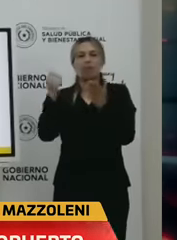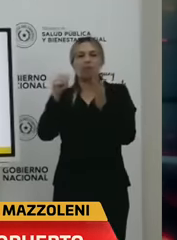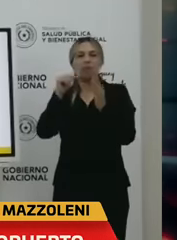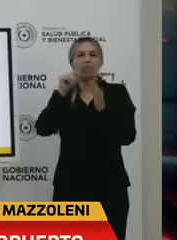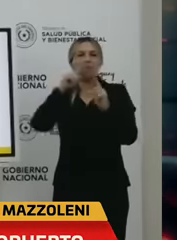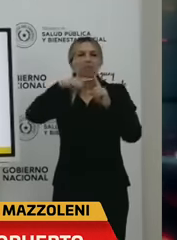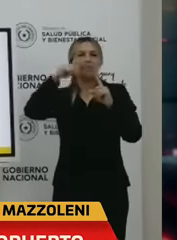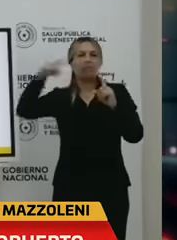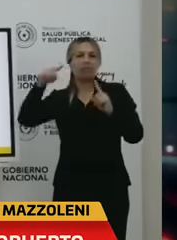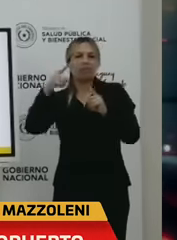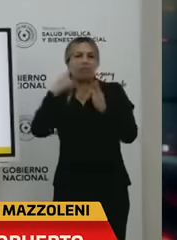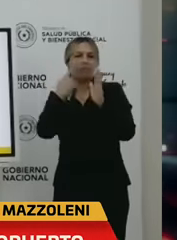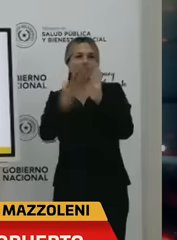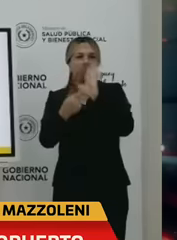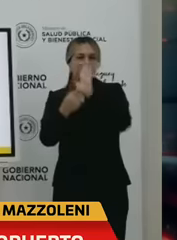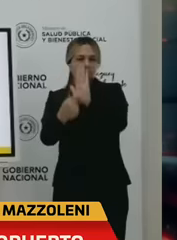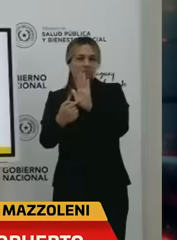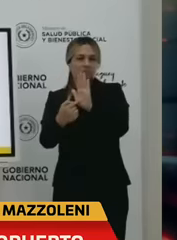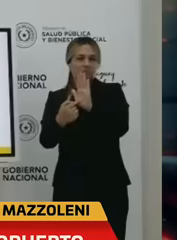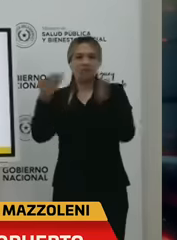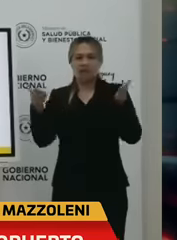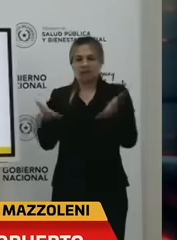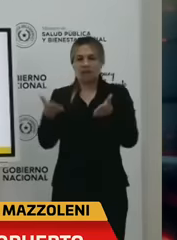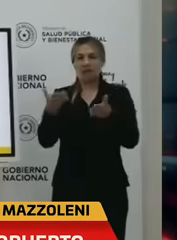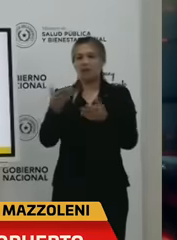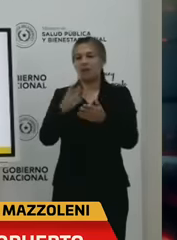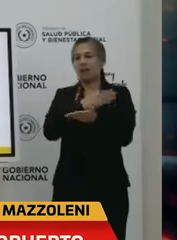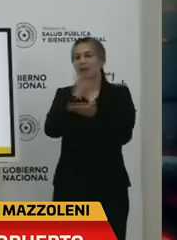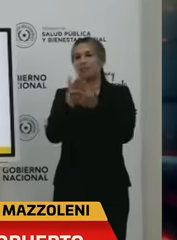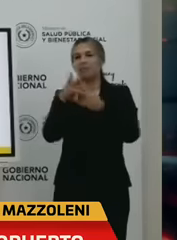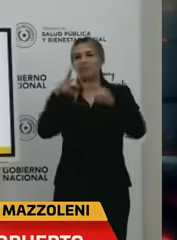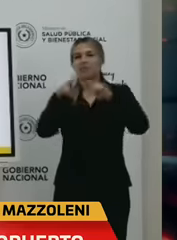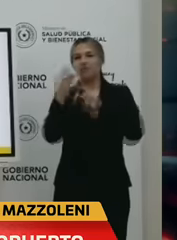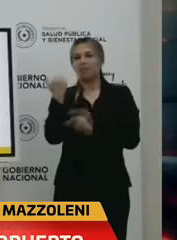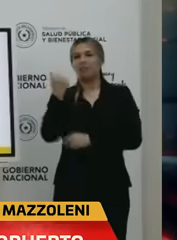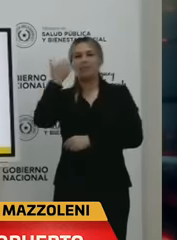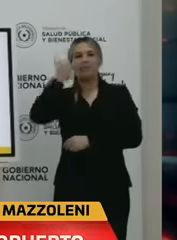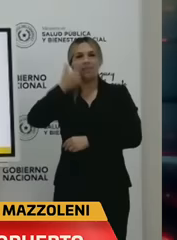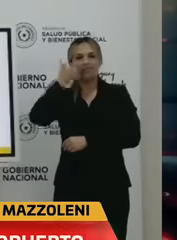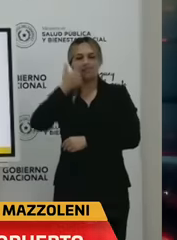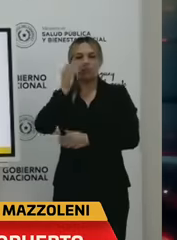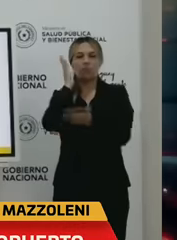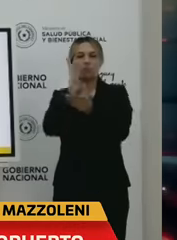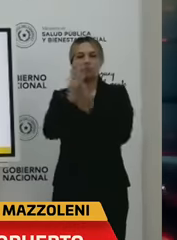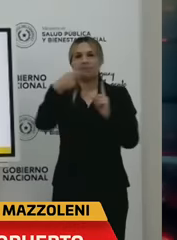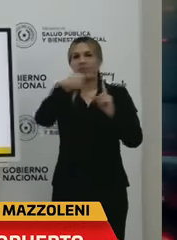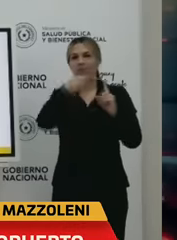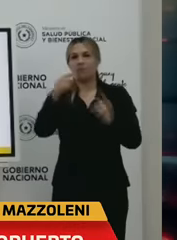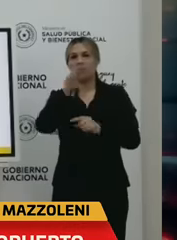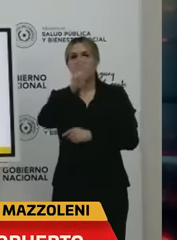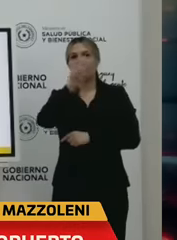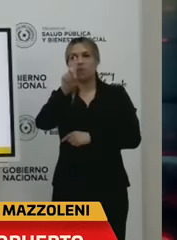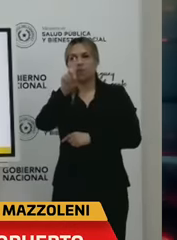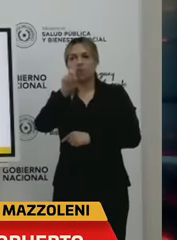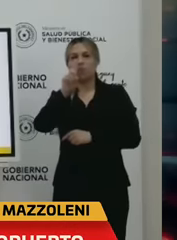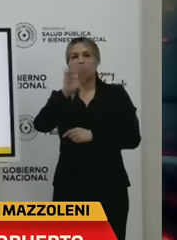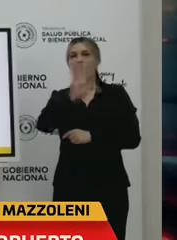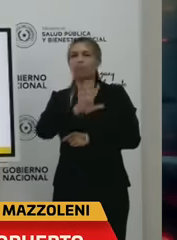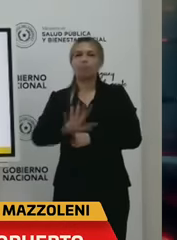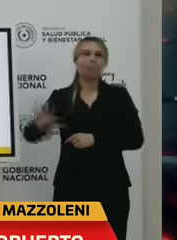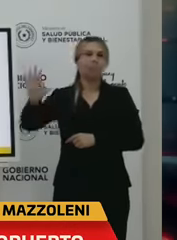actualizados al día sábado, la última semana epidemiológica, la 41 al nivel de todo el